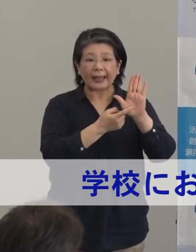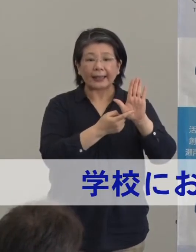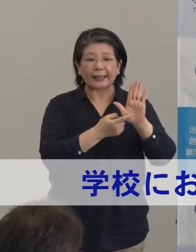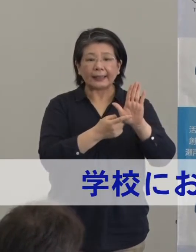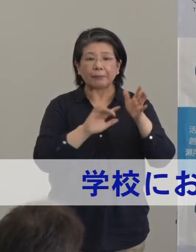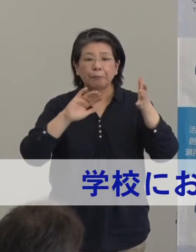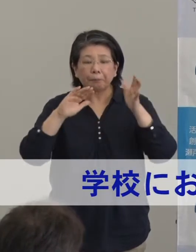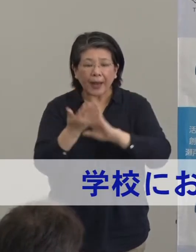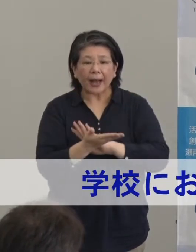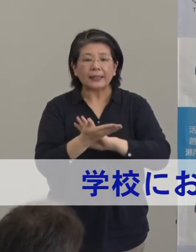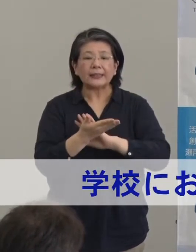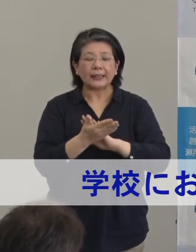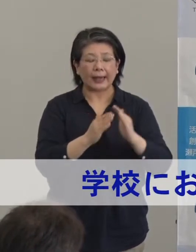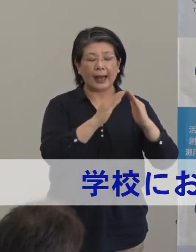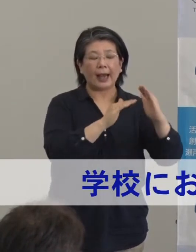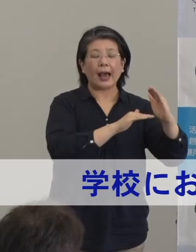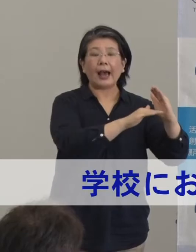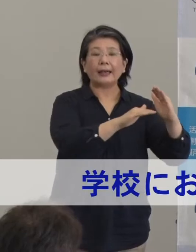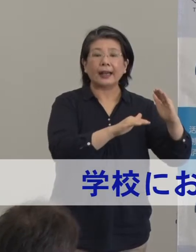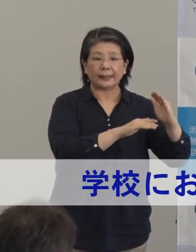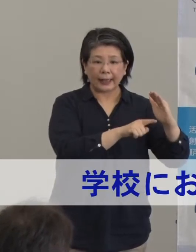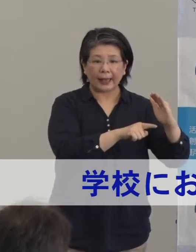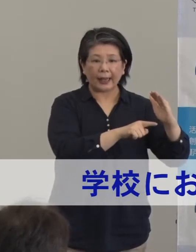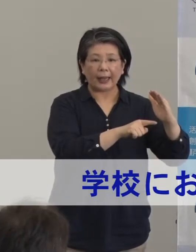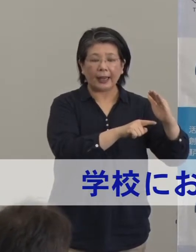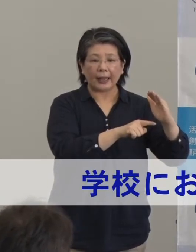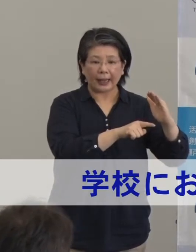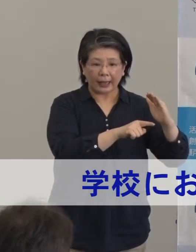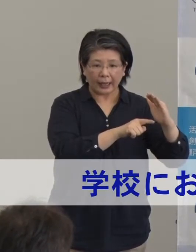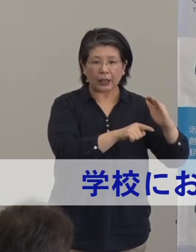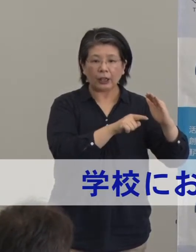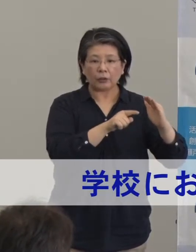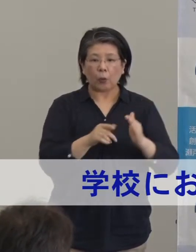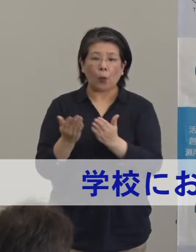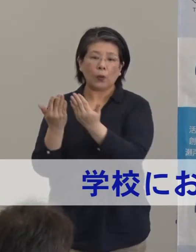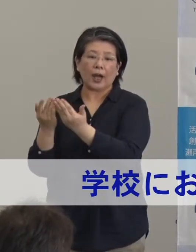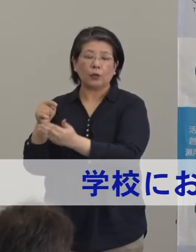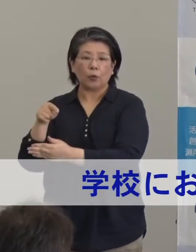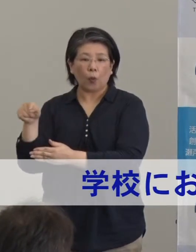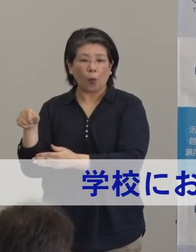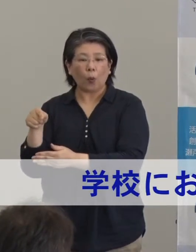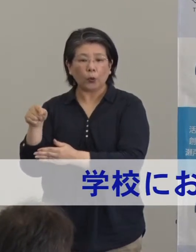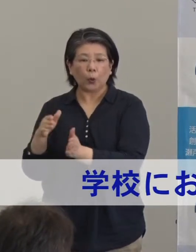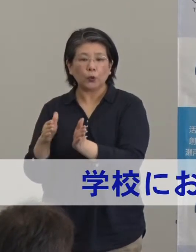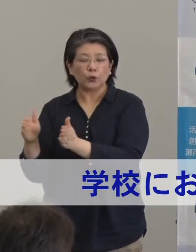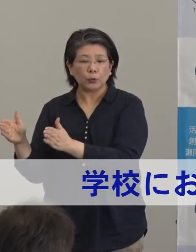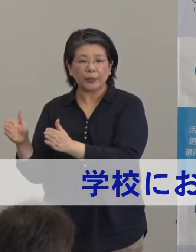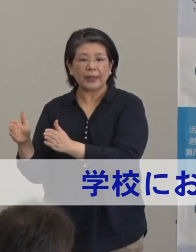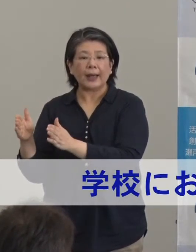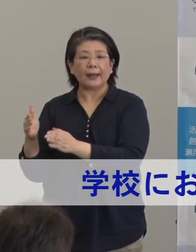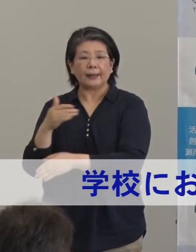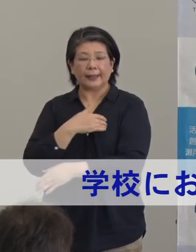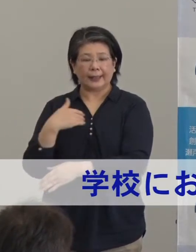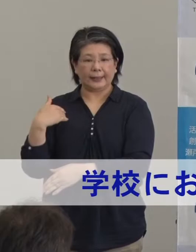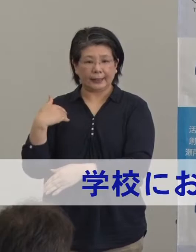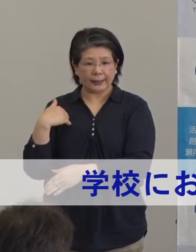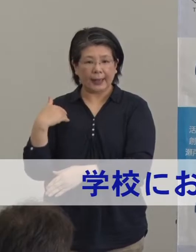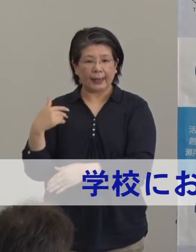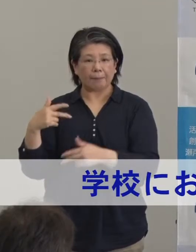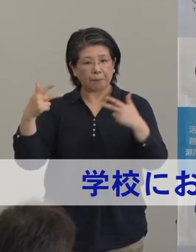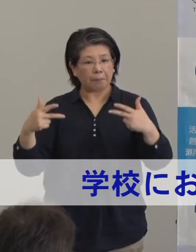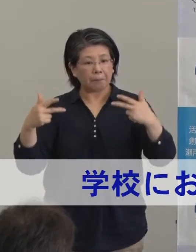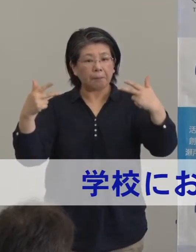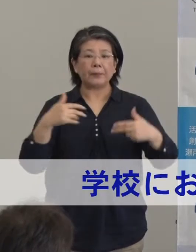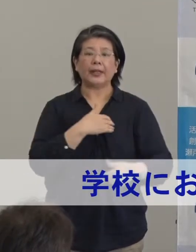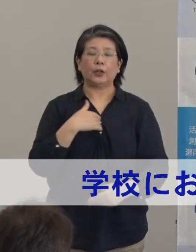環境の学校側の準備が整うというふうに考えているところでございます。一方、問題